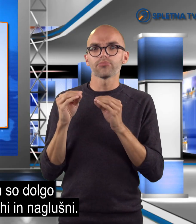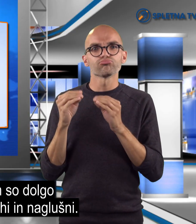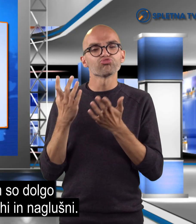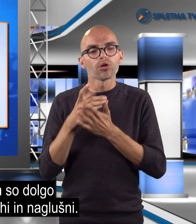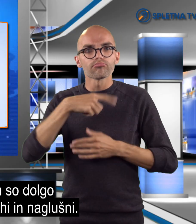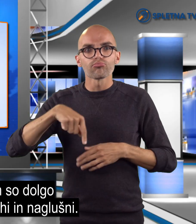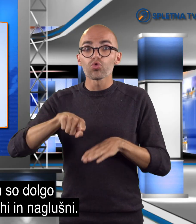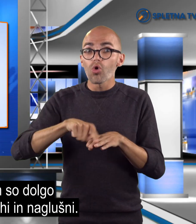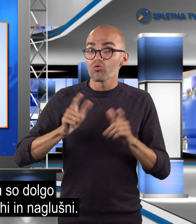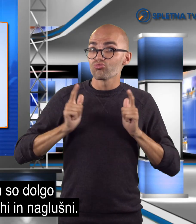in naglušni.